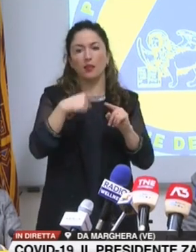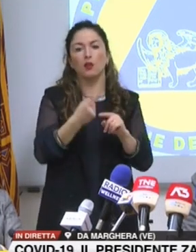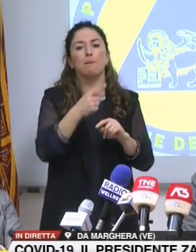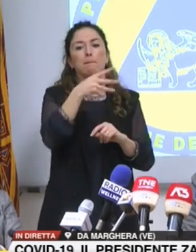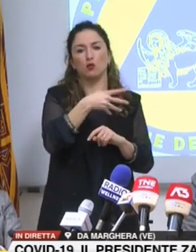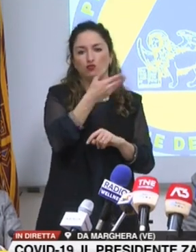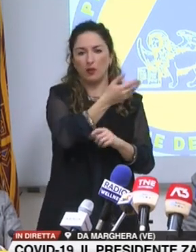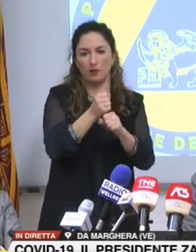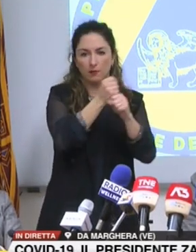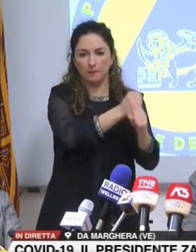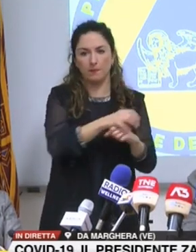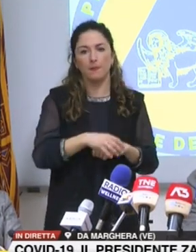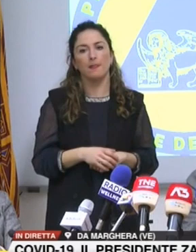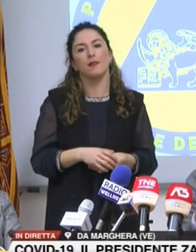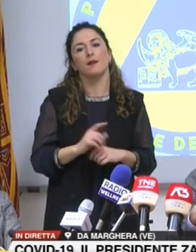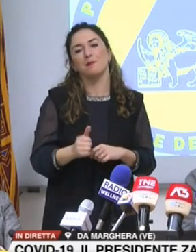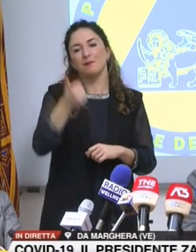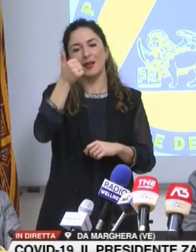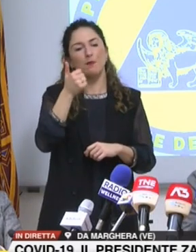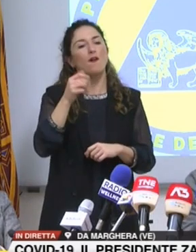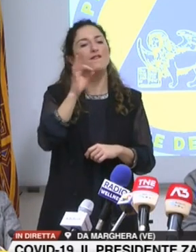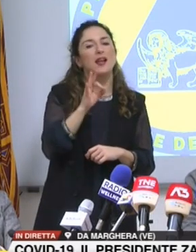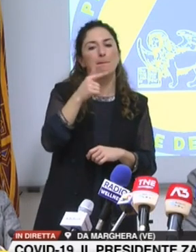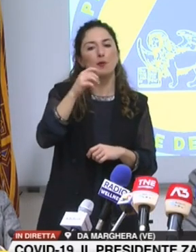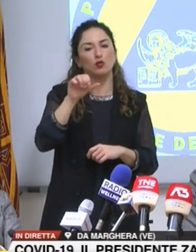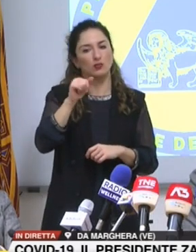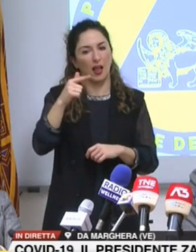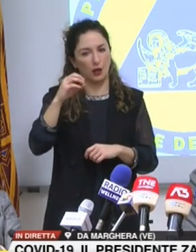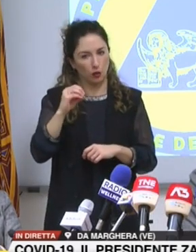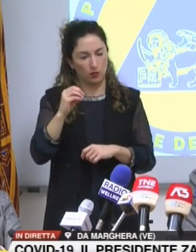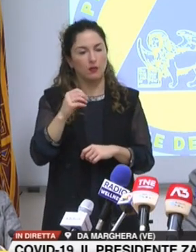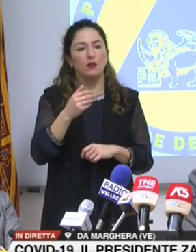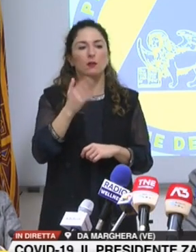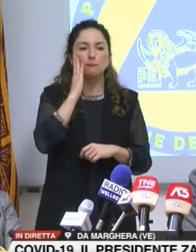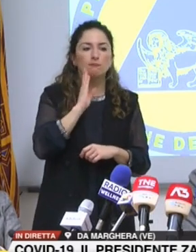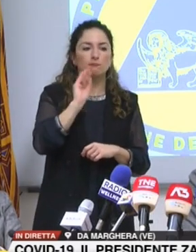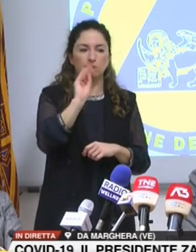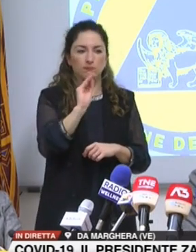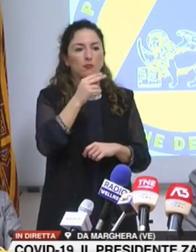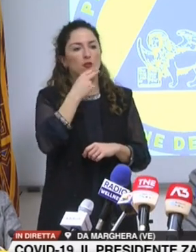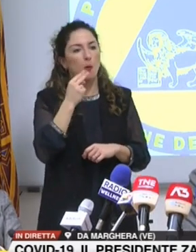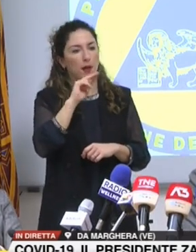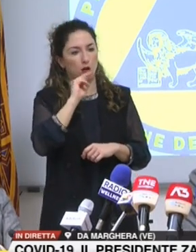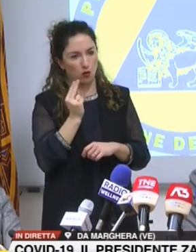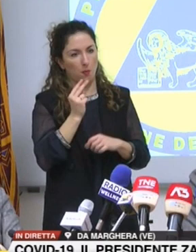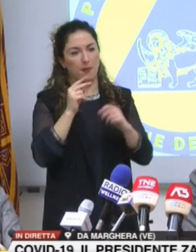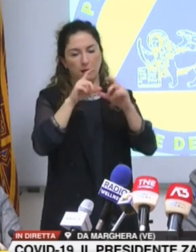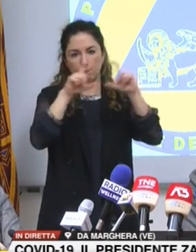Allora cominciamo, c'è in pole position Filippo Tosato, per favore dite nome, cognome e testata, grazie.